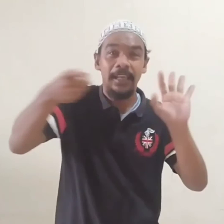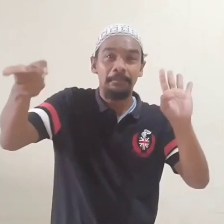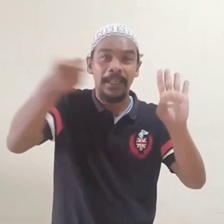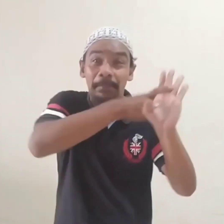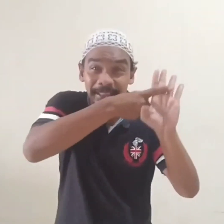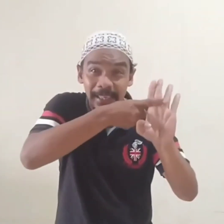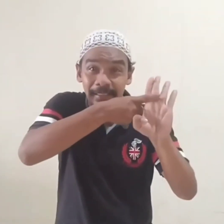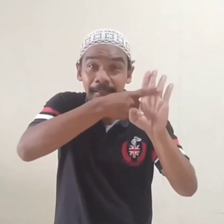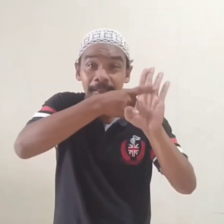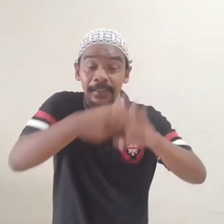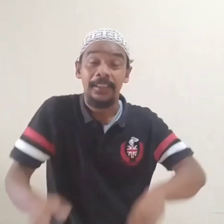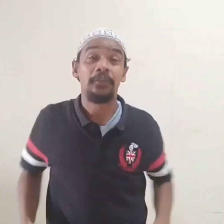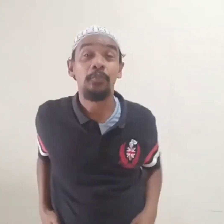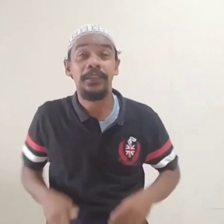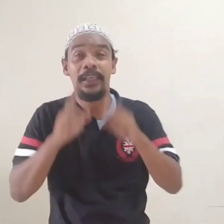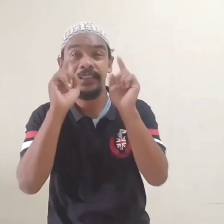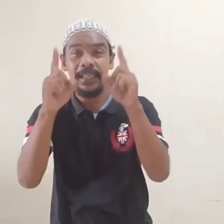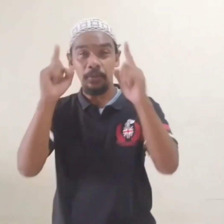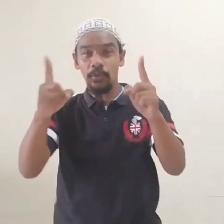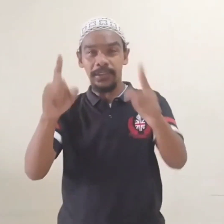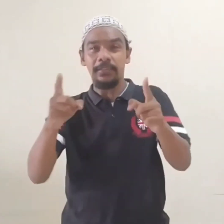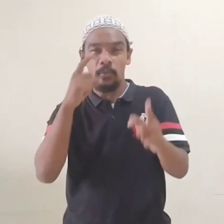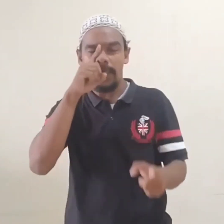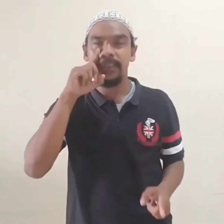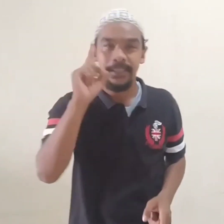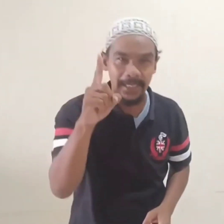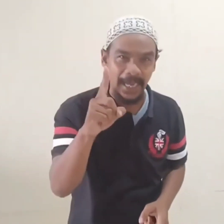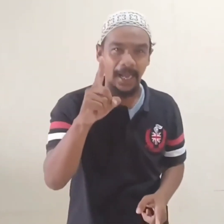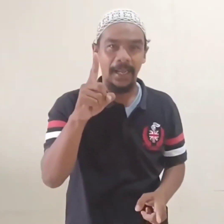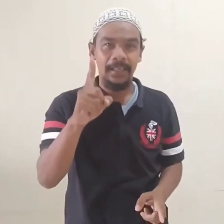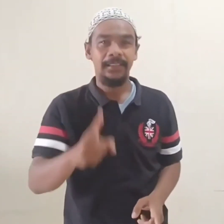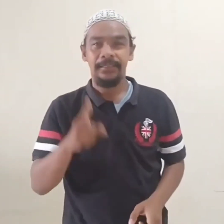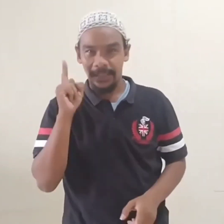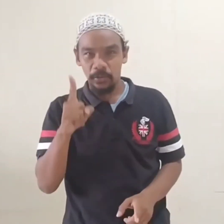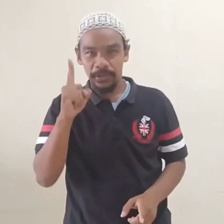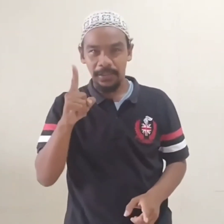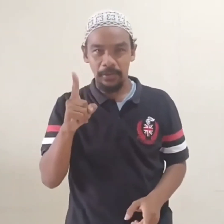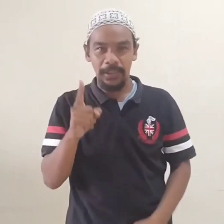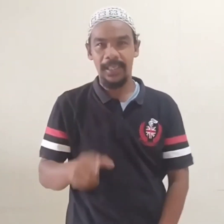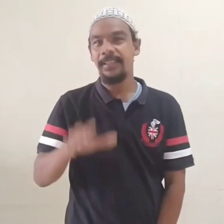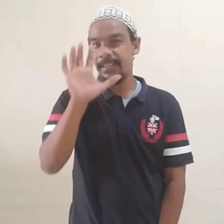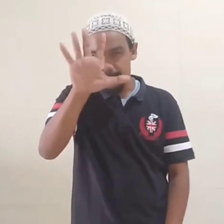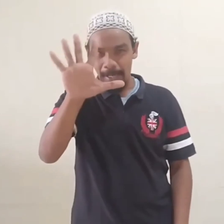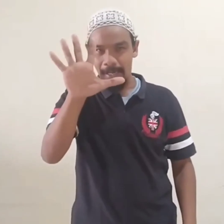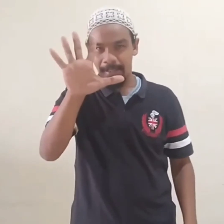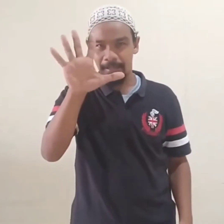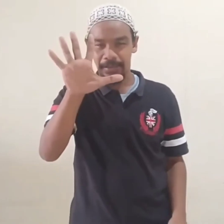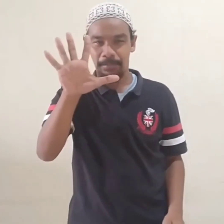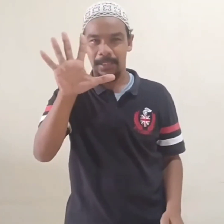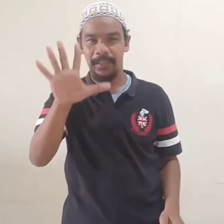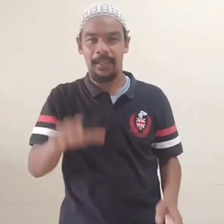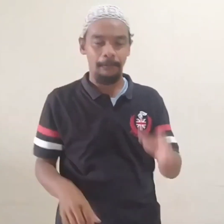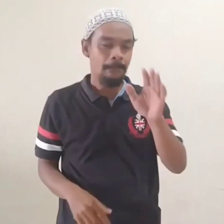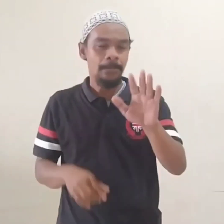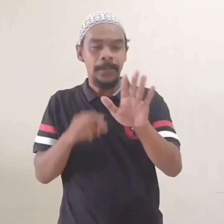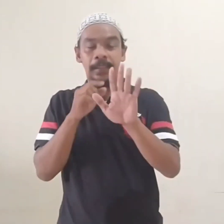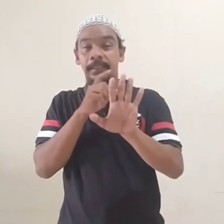dan pernapasan. Itu menjadi satu kesatuan gaya. Satu kesatuan gaya. Jadi lima hal yang harus diperhatikan.